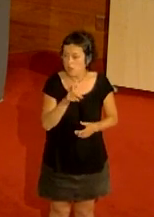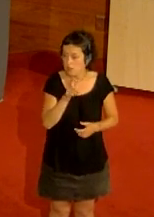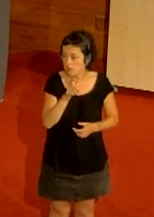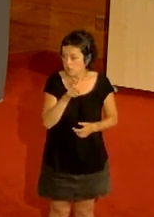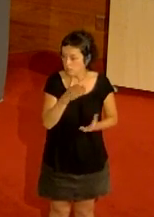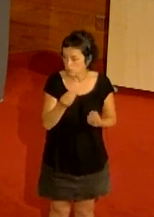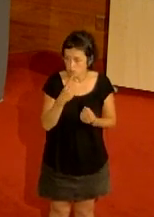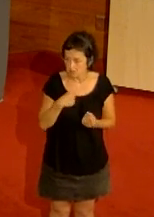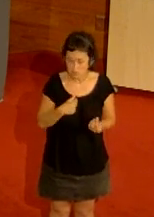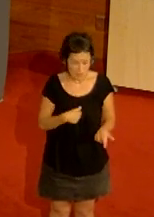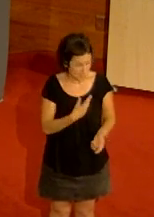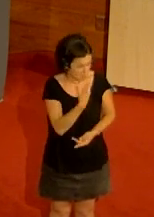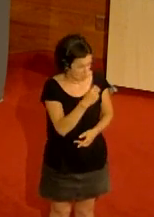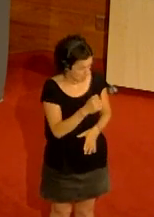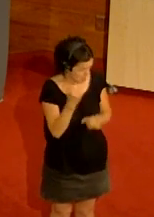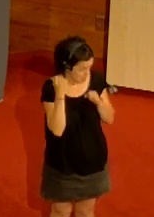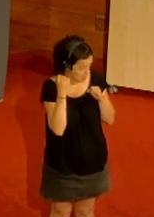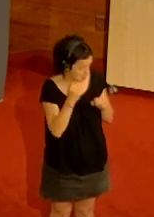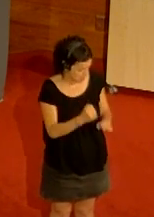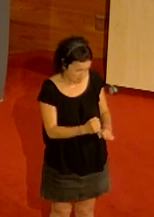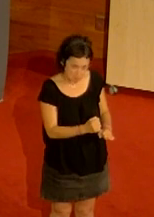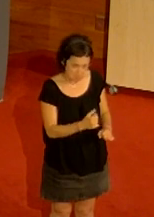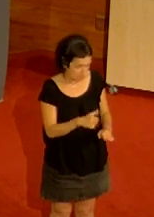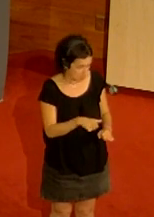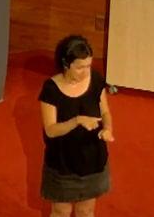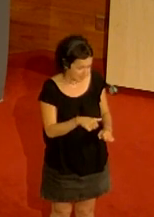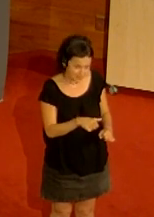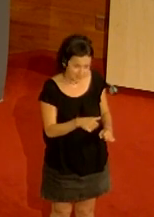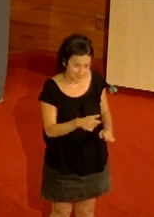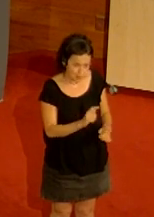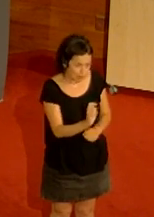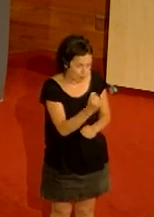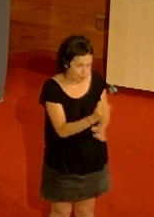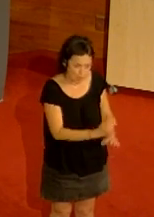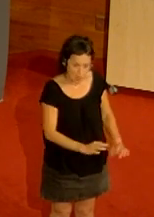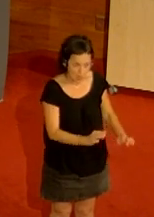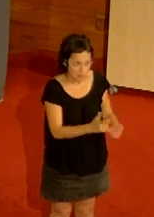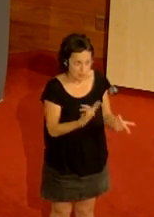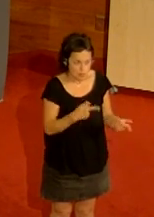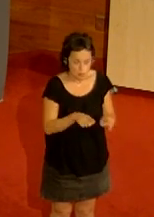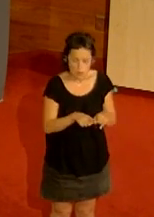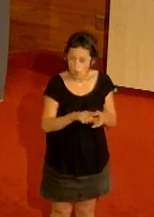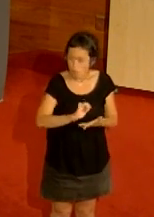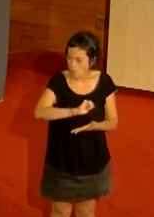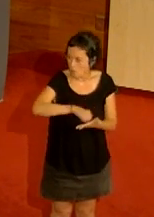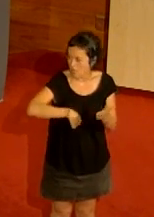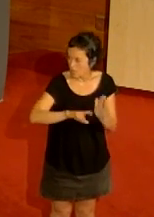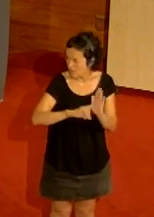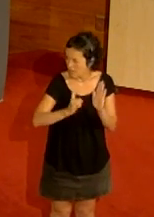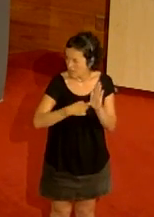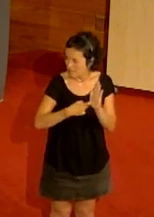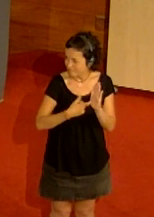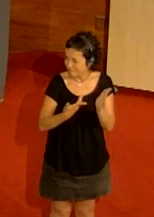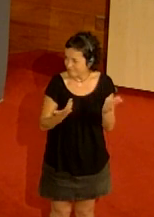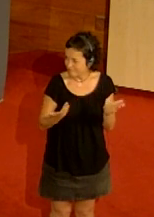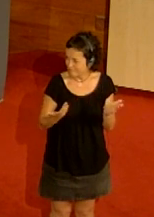¿eh? 20 años. Entonces, y antes de eso, pues están en ese vacío legal, en el cual, bueno, un poco la imagen